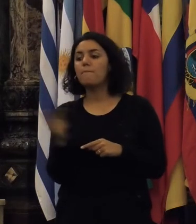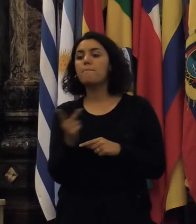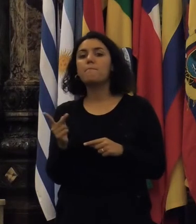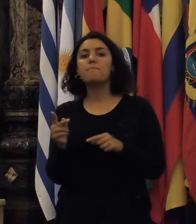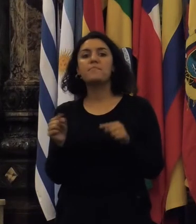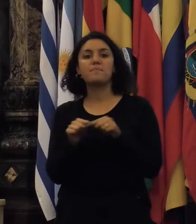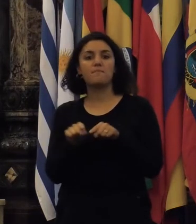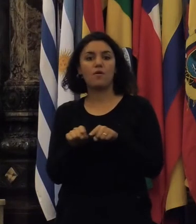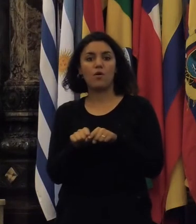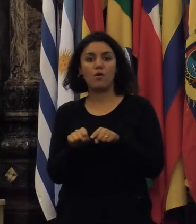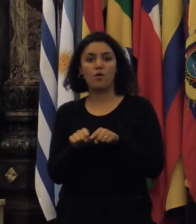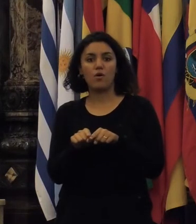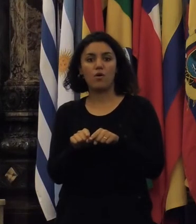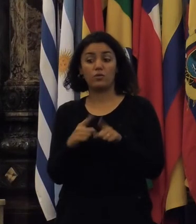de la